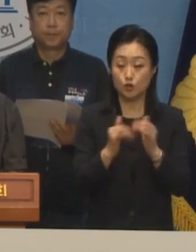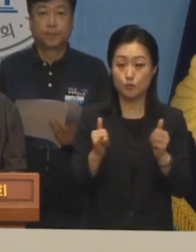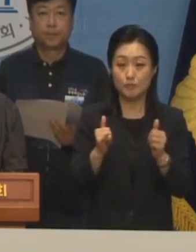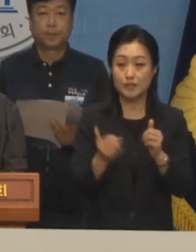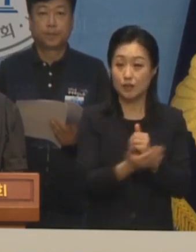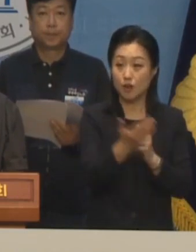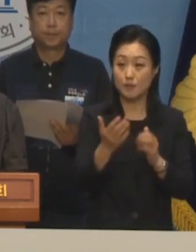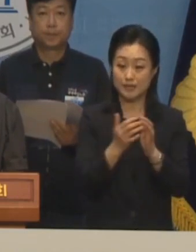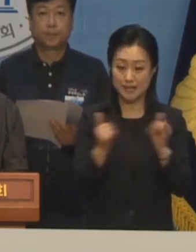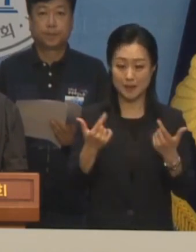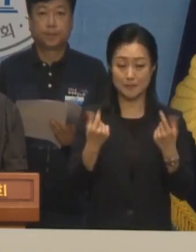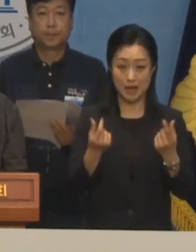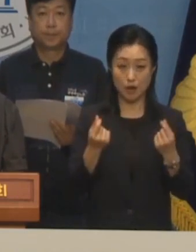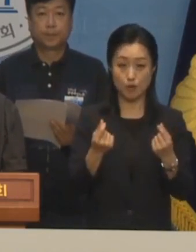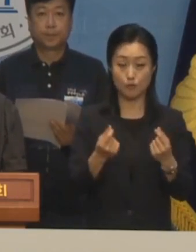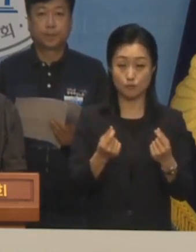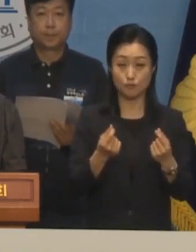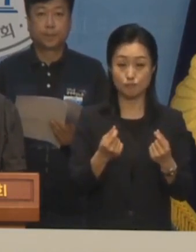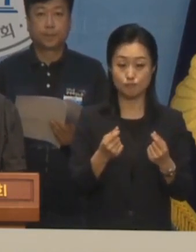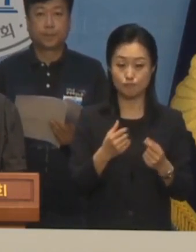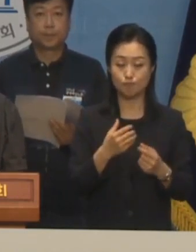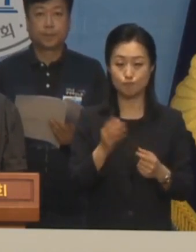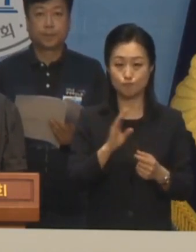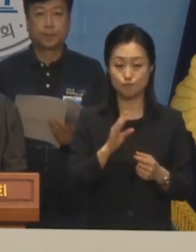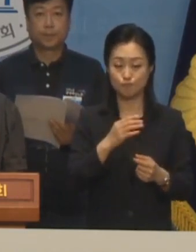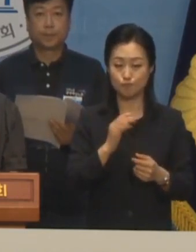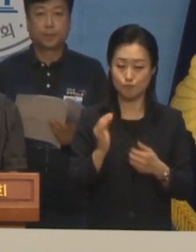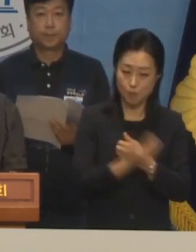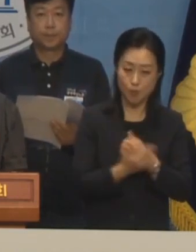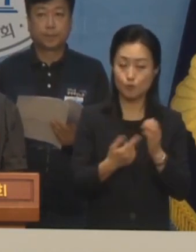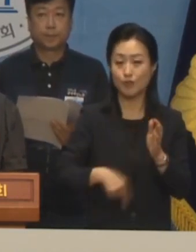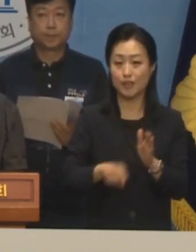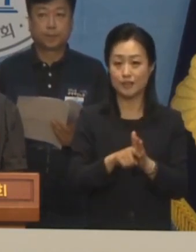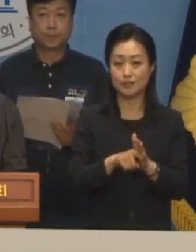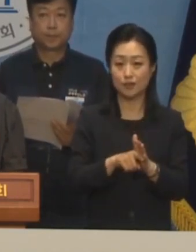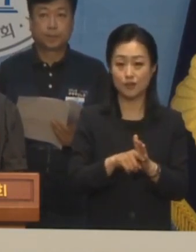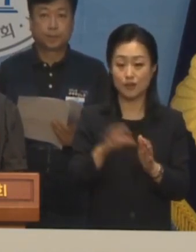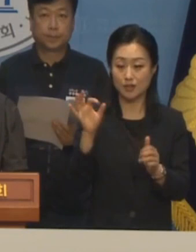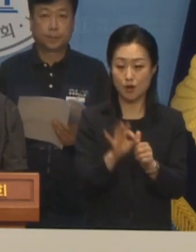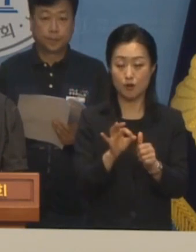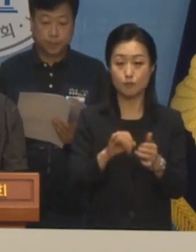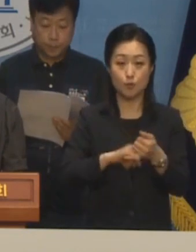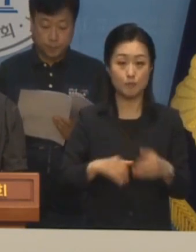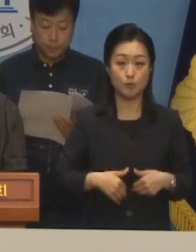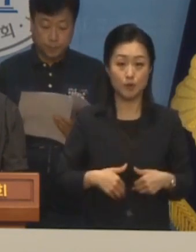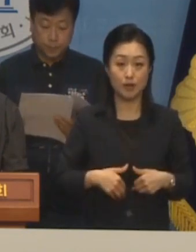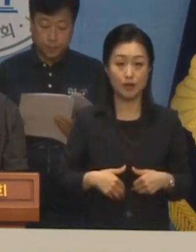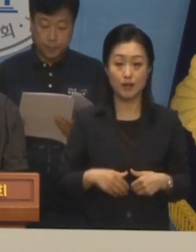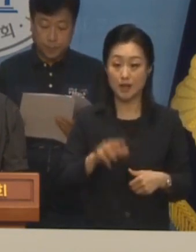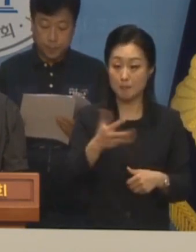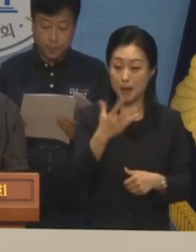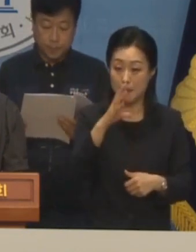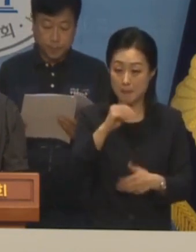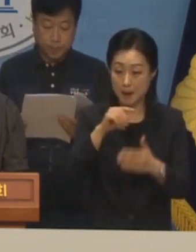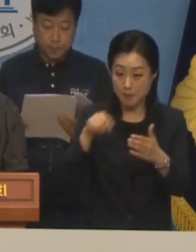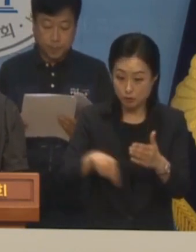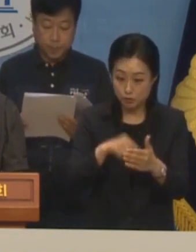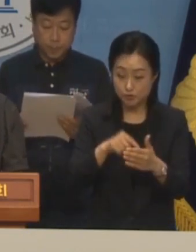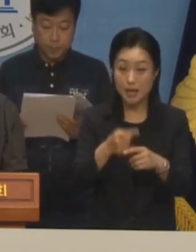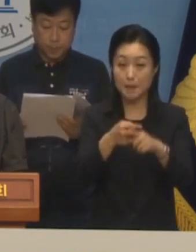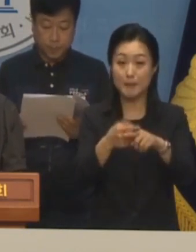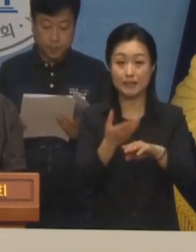국민들의 인간다운 노후를 보장하기 위한 연금개혁이 절실합니다. 아까 말씀드린 통계청 조사로도 800만 명 중 절반